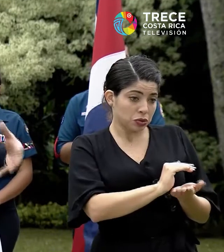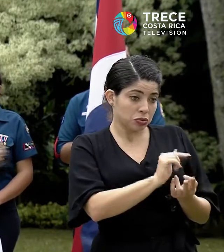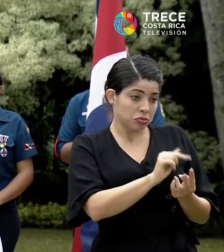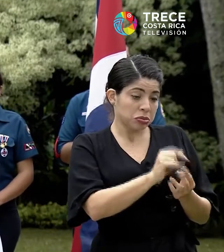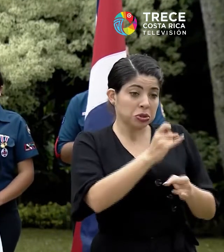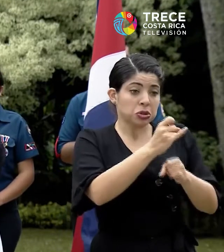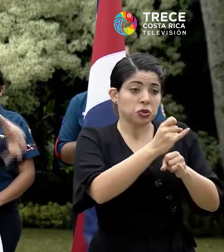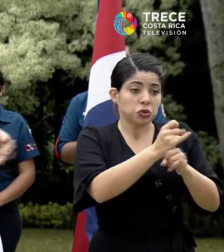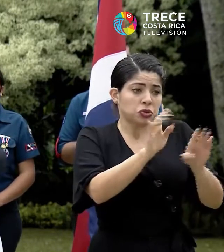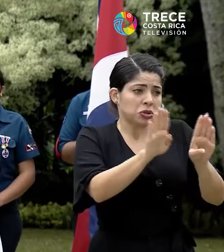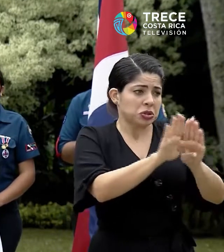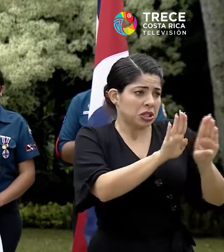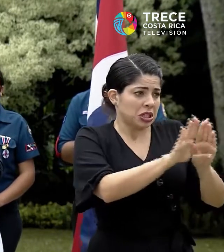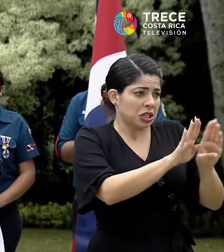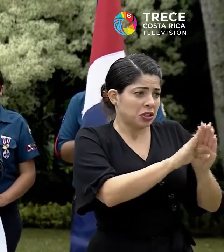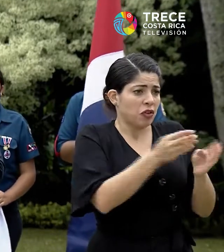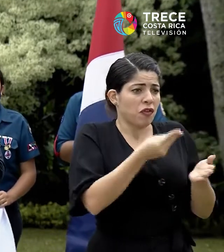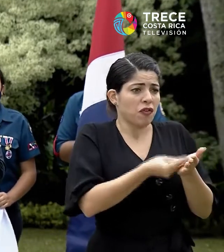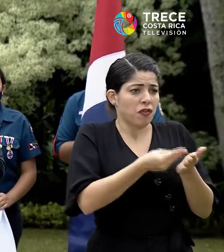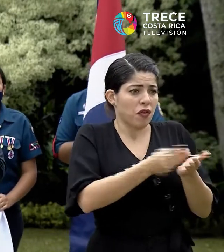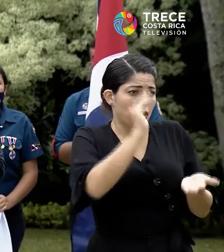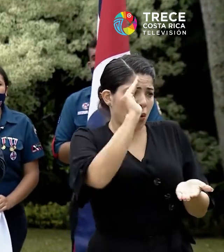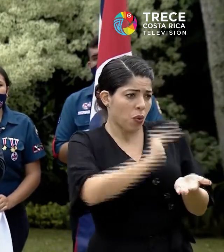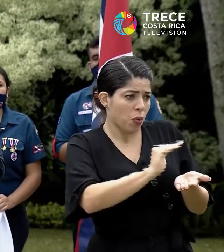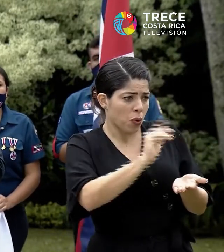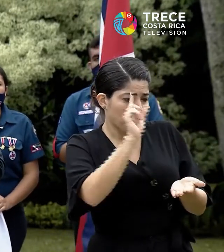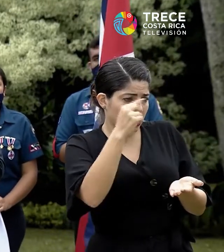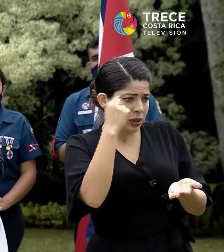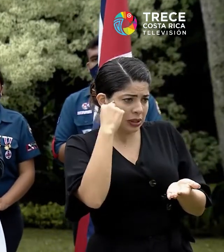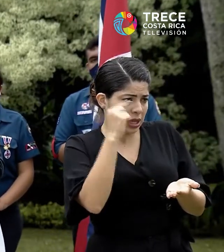cerrar instituciones, desfinanciarlo,